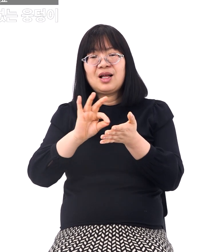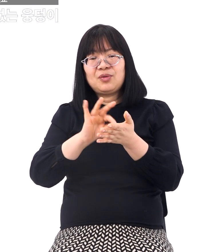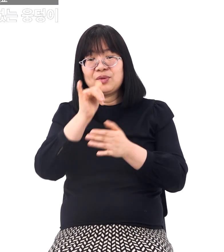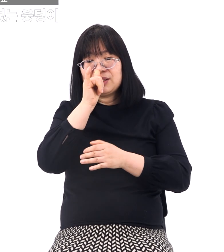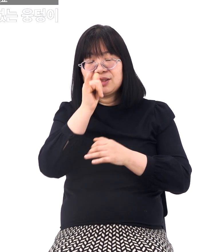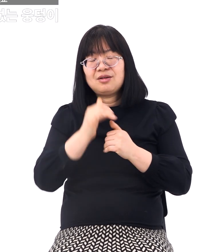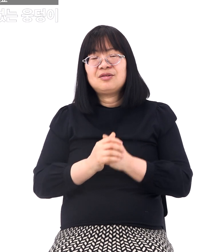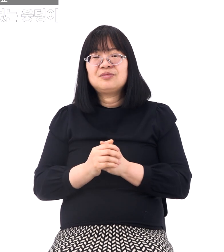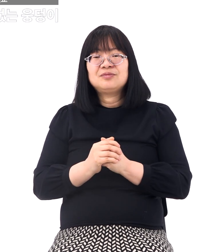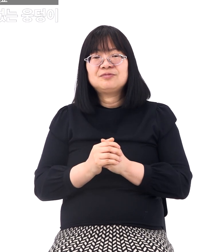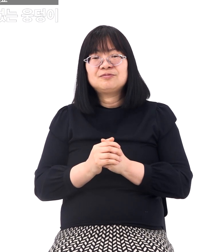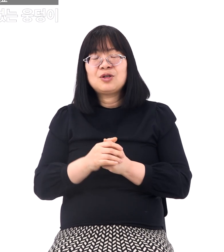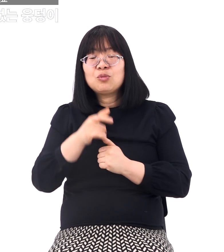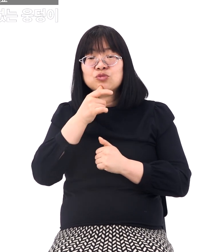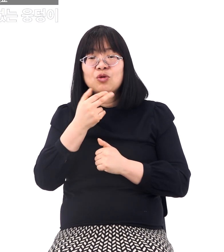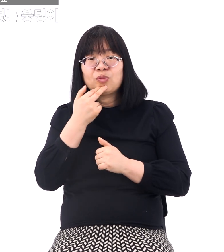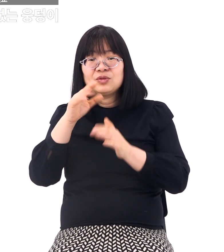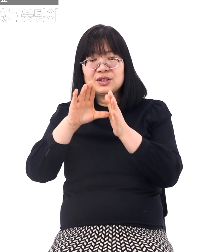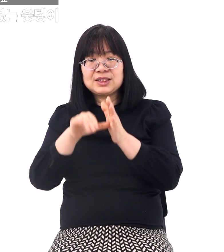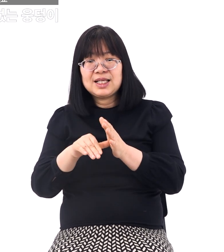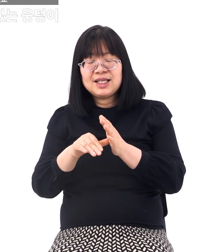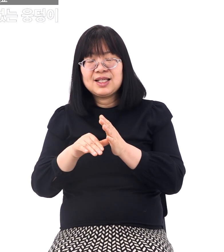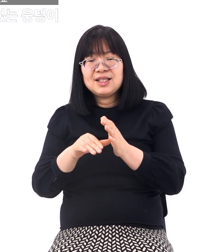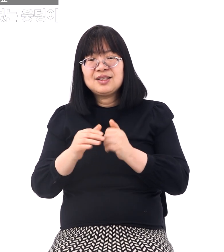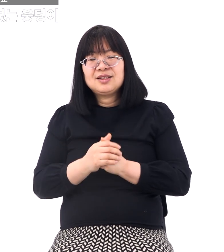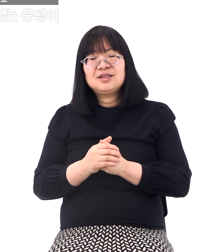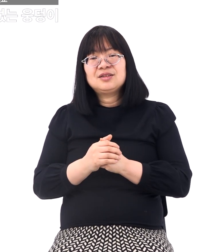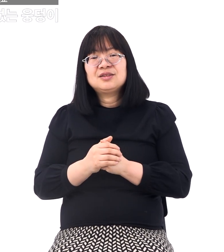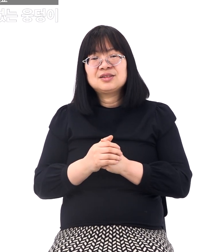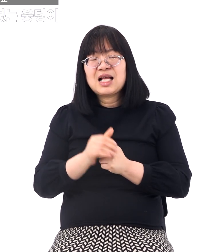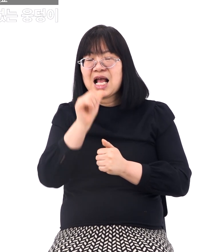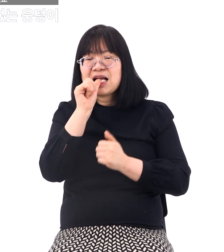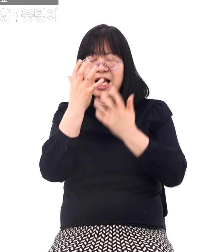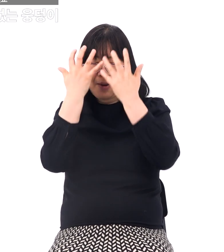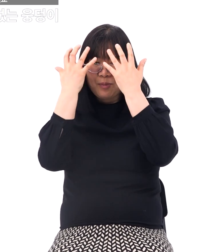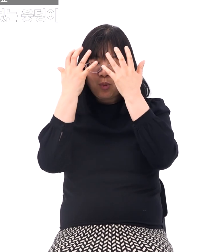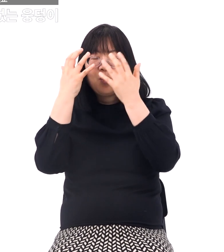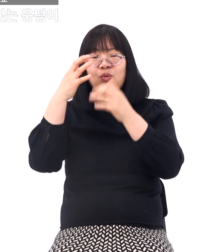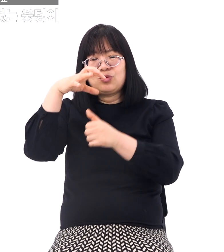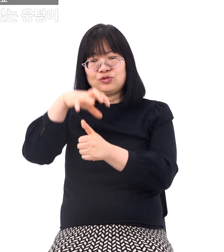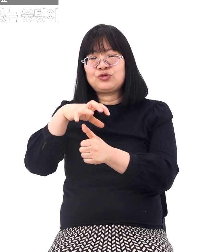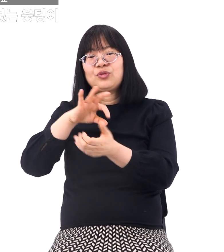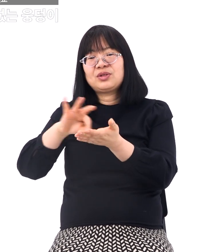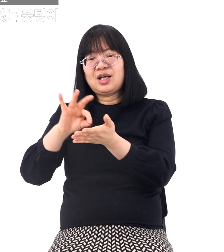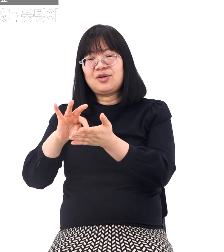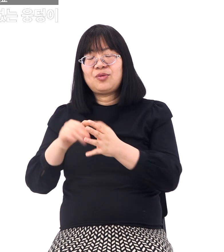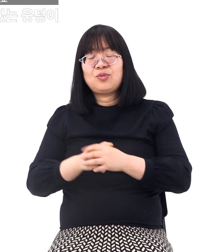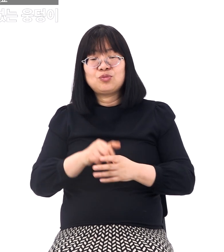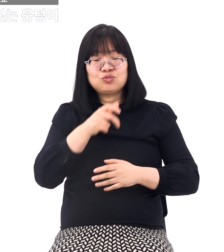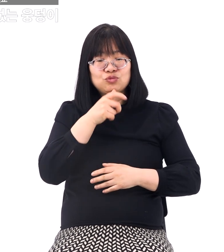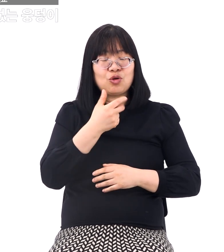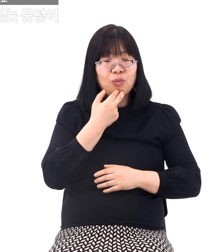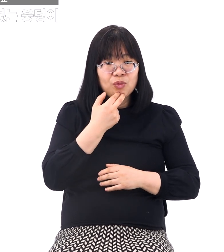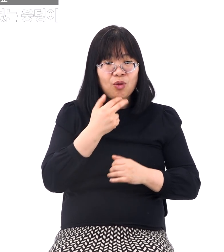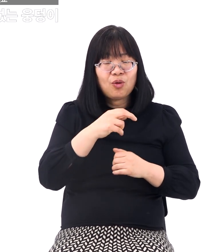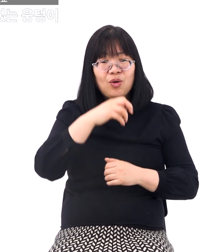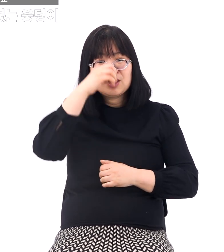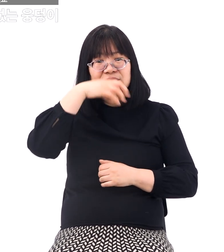파는데 물이 없을 때는 이걸 감옥으로 사용합니다. 그래서 물이 없을 때는 여기에서